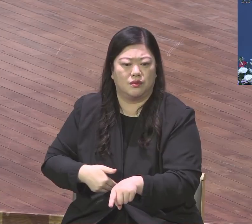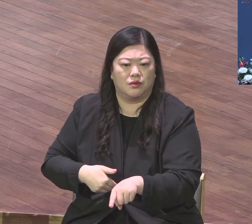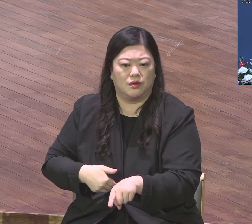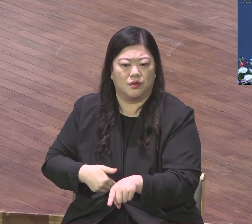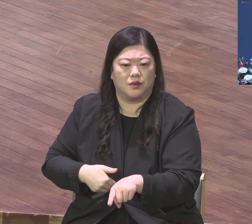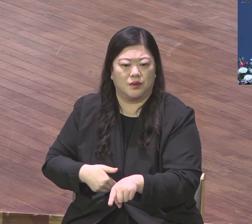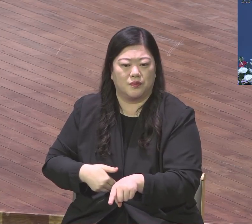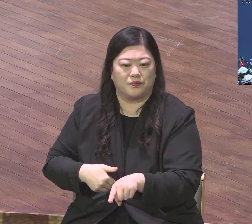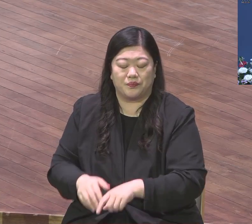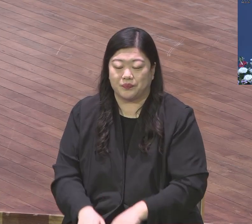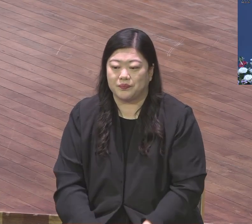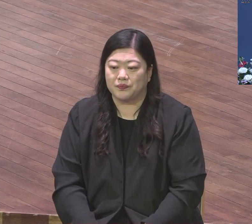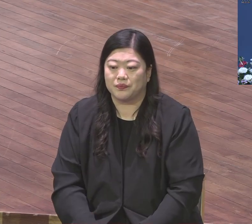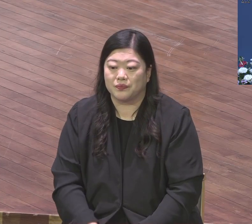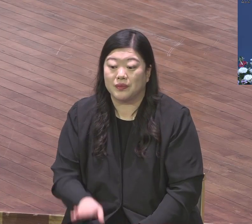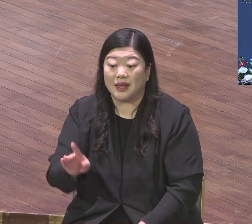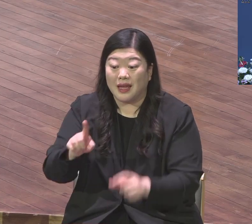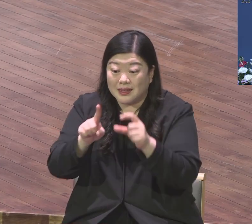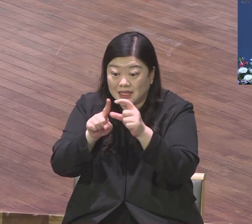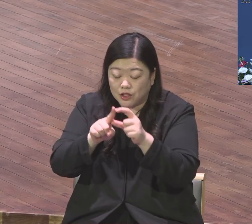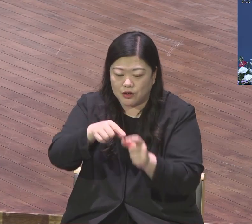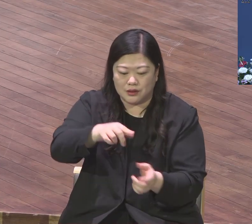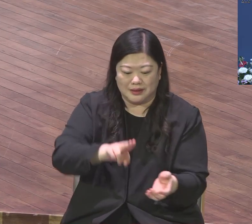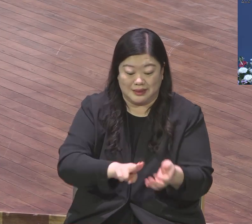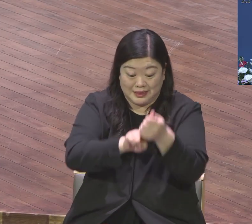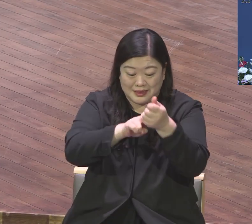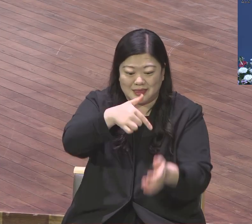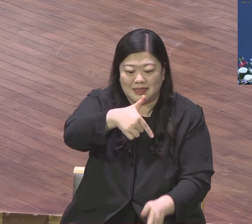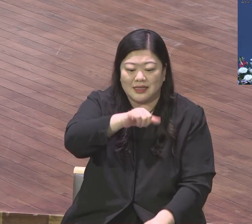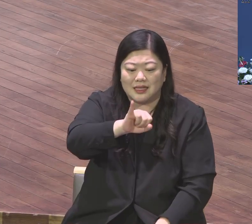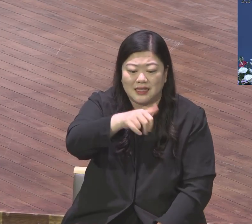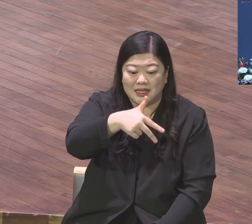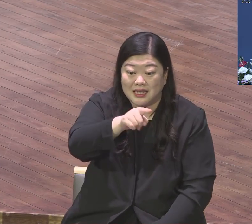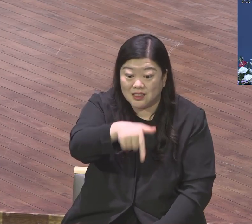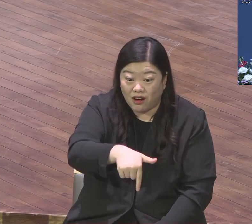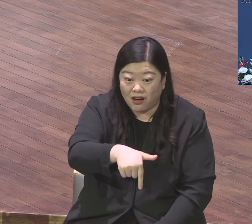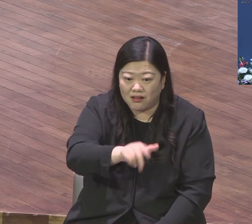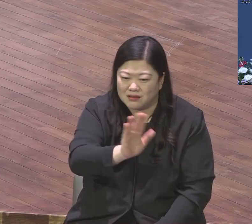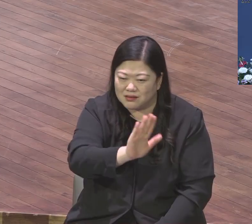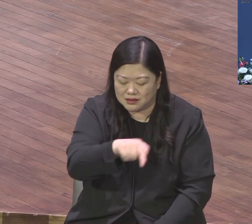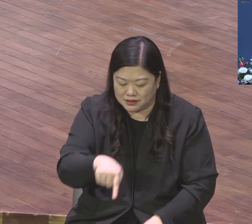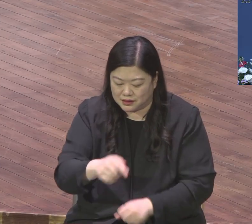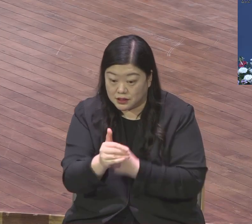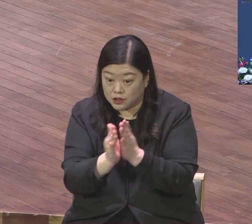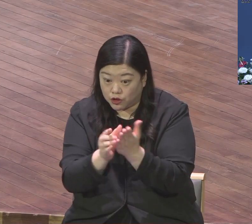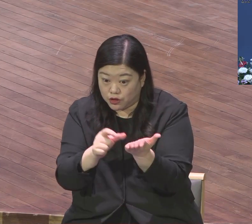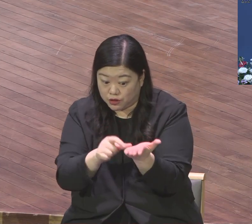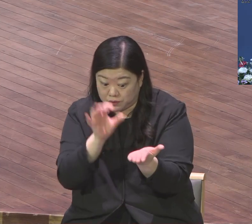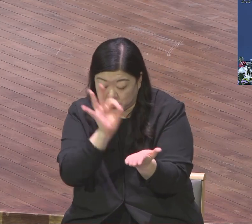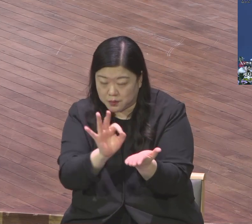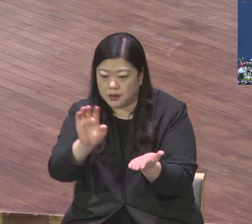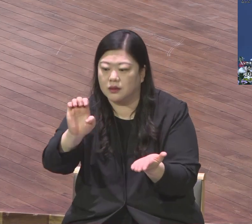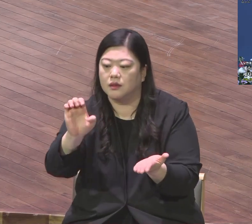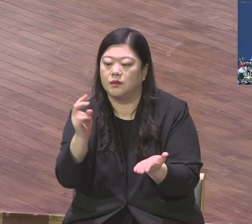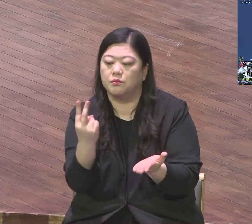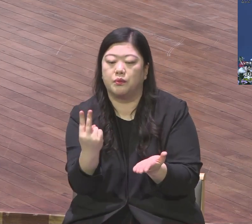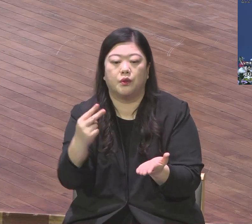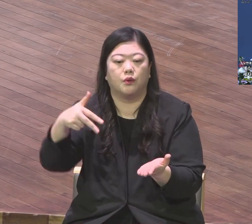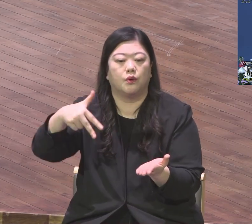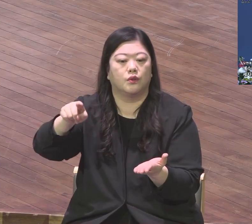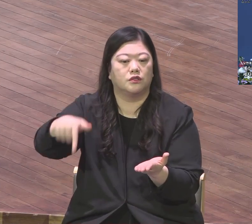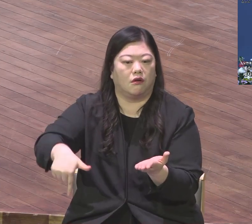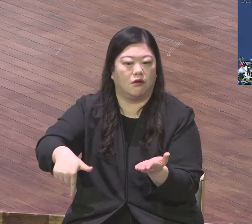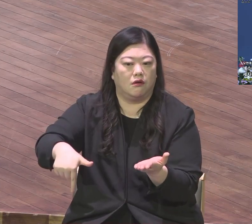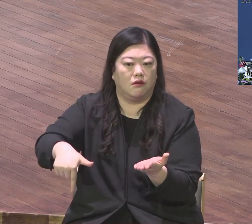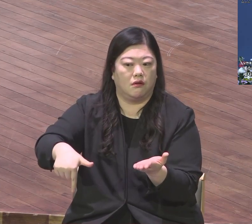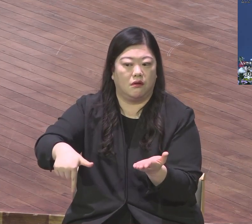기적이라고 표현하지 않고 표적이다라고 그렇게 표현을 했습니다. 예수께서 이 첫 표적을